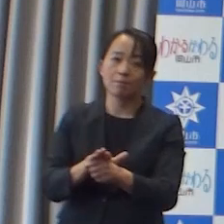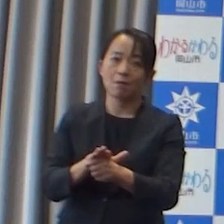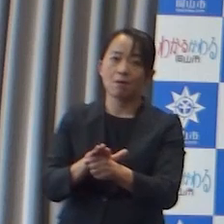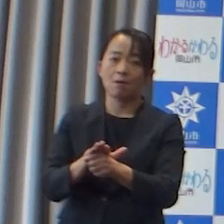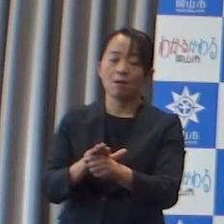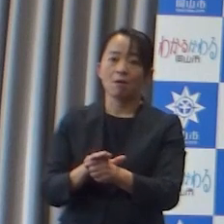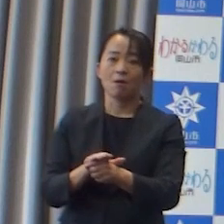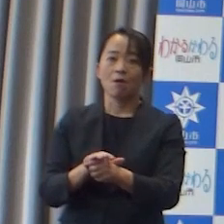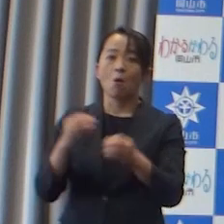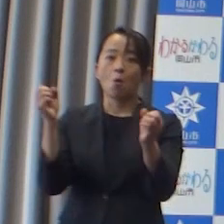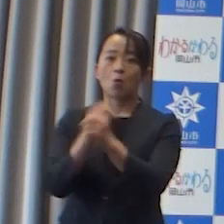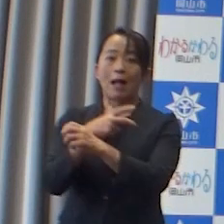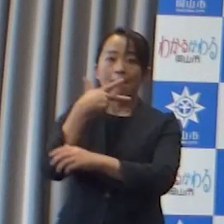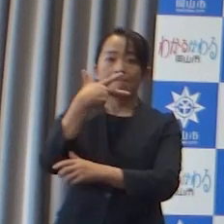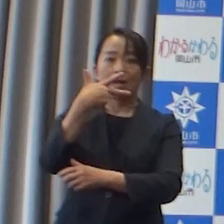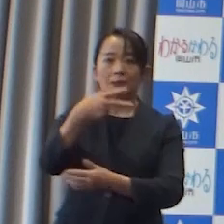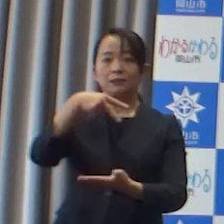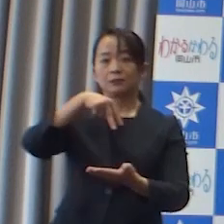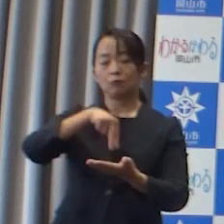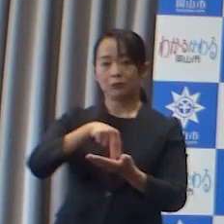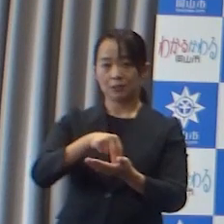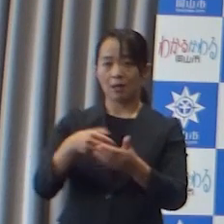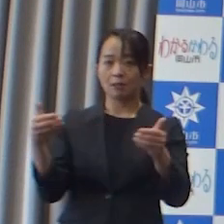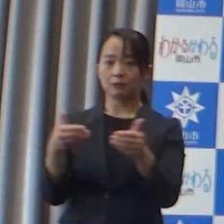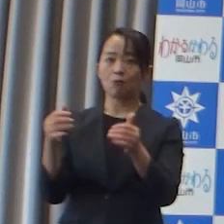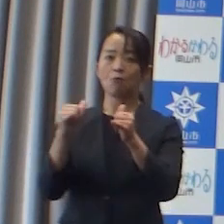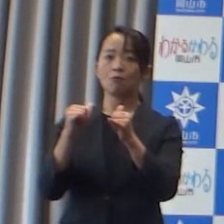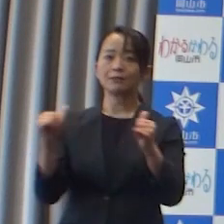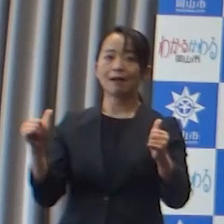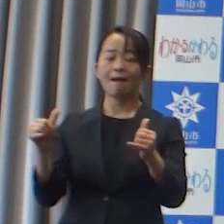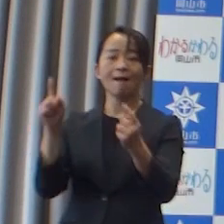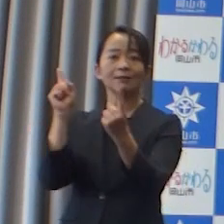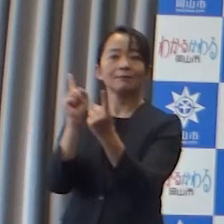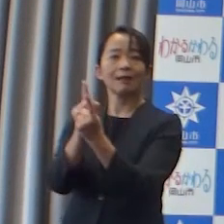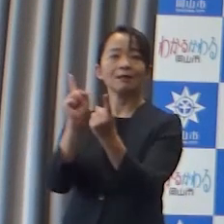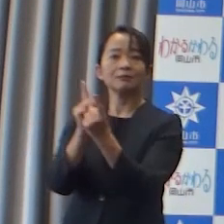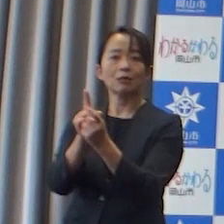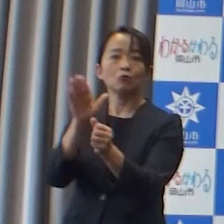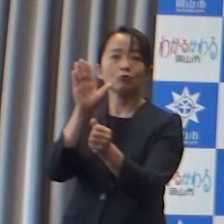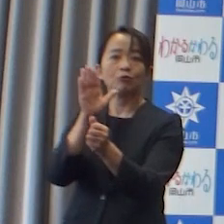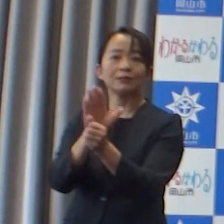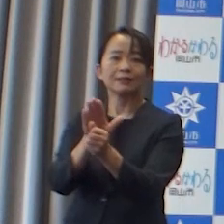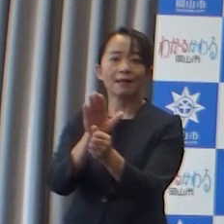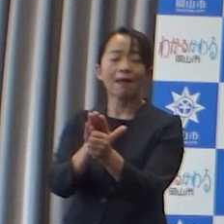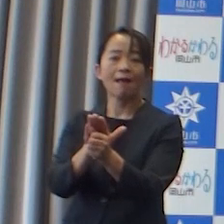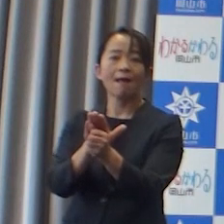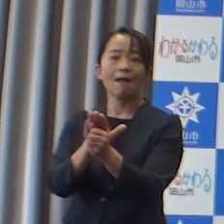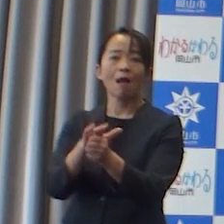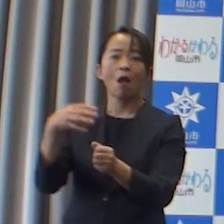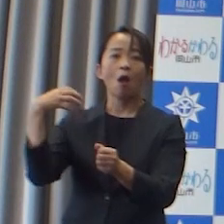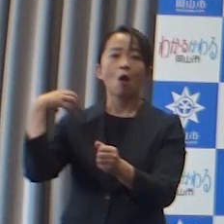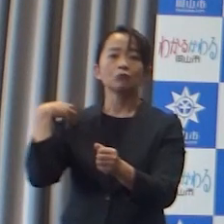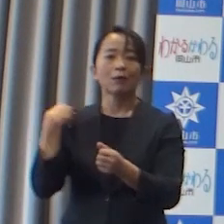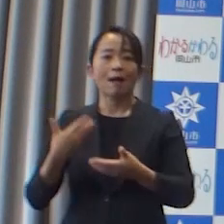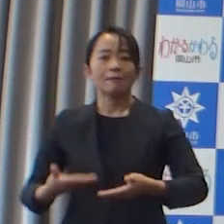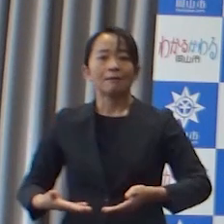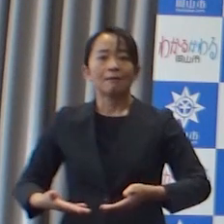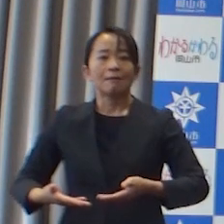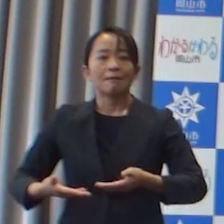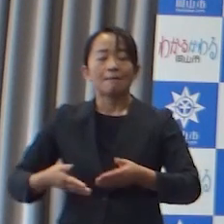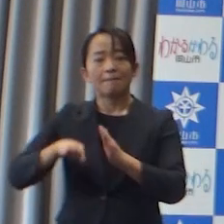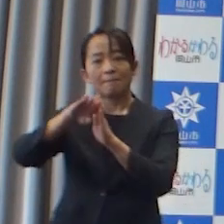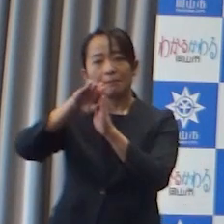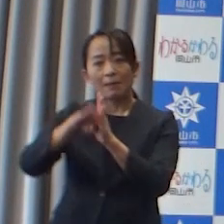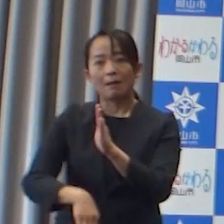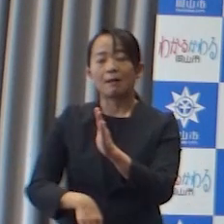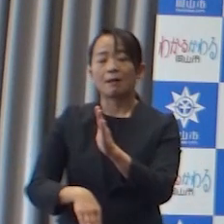てもこの事業者のに対する支援を行って負担軽減を図ろうとし